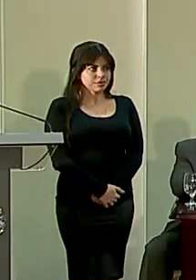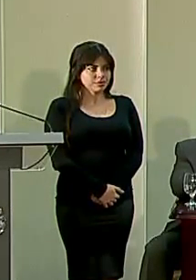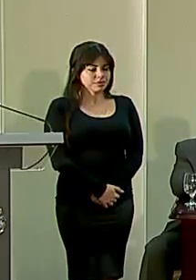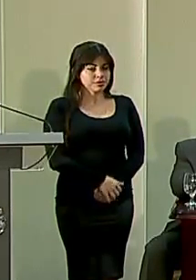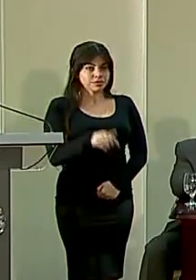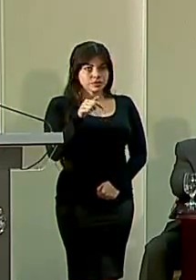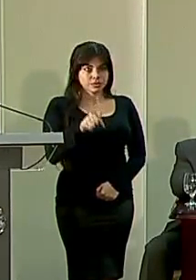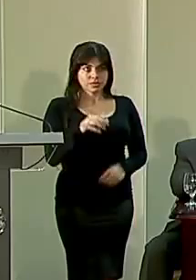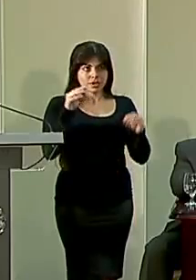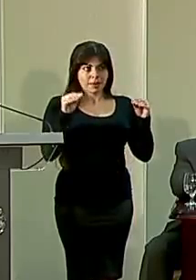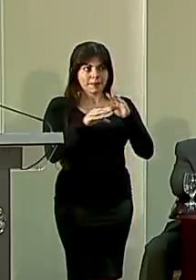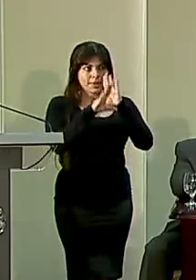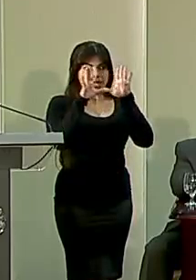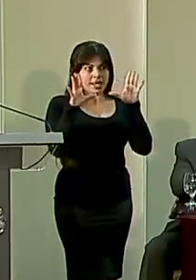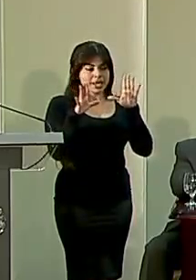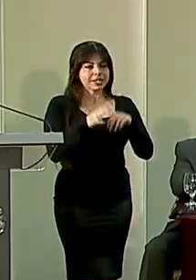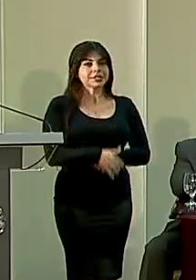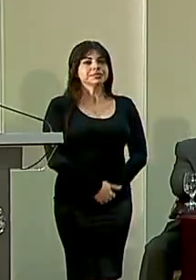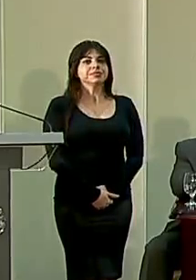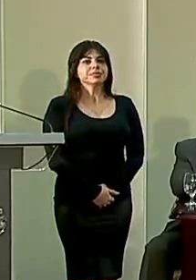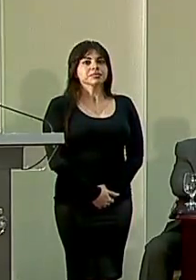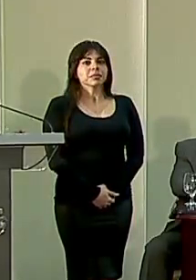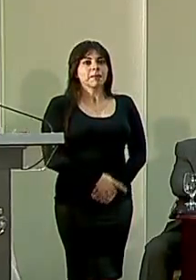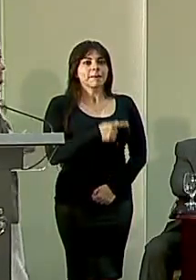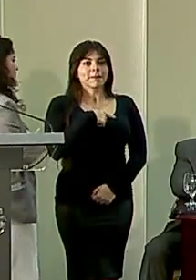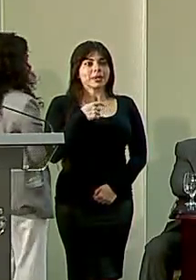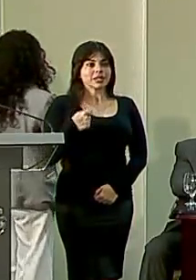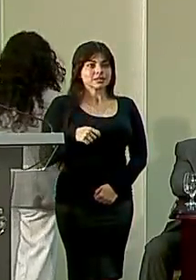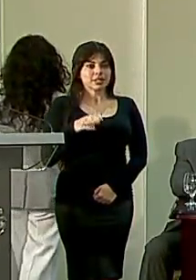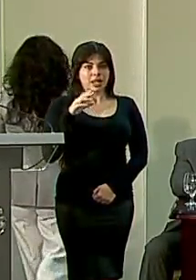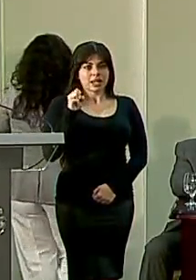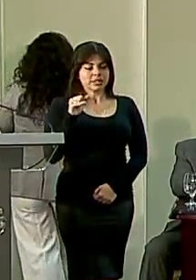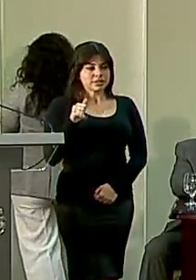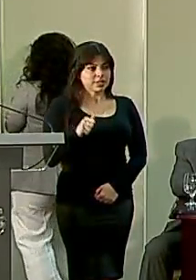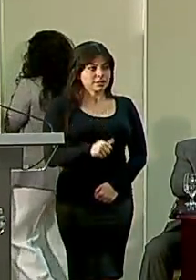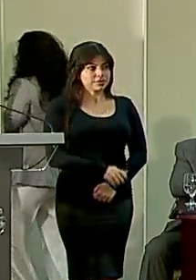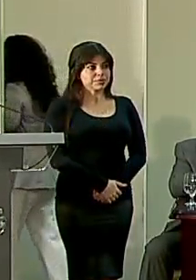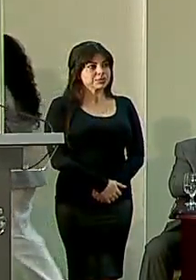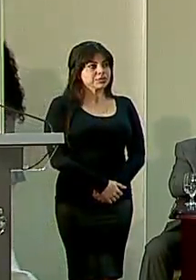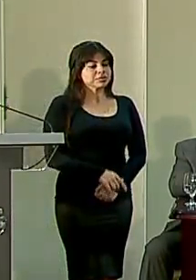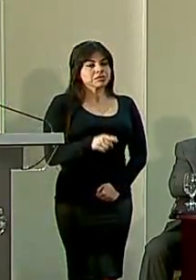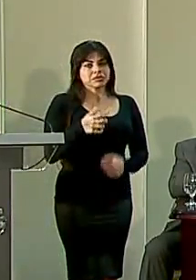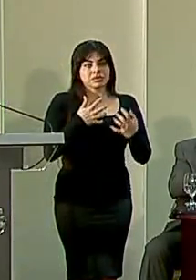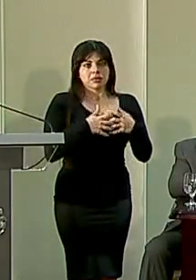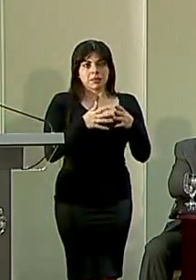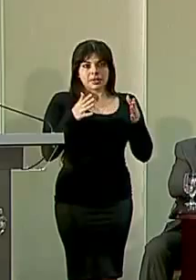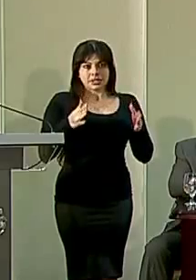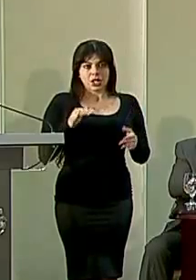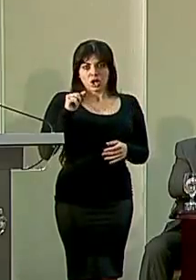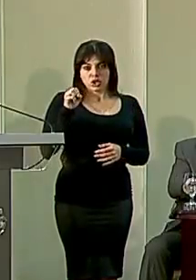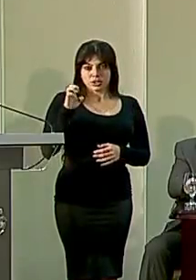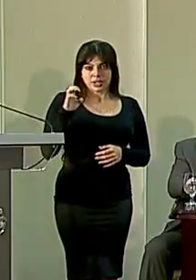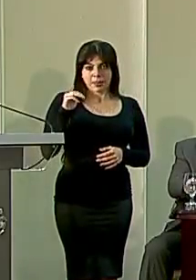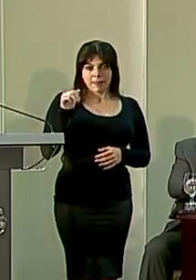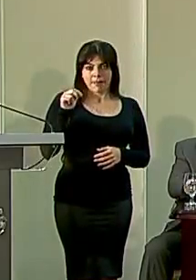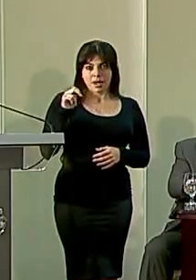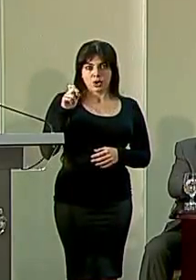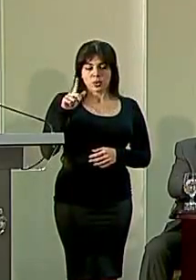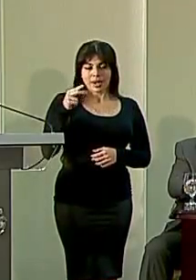Esta mañana el presidente de Casia, este empresario José Manuel